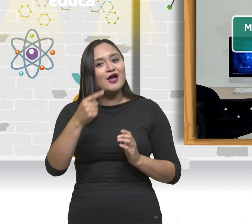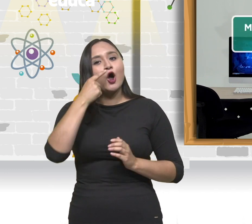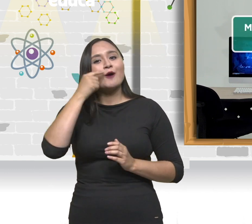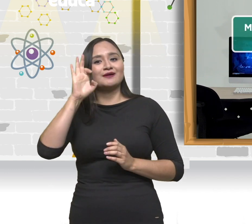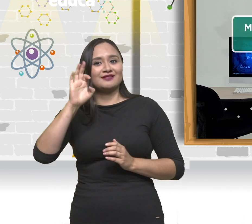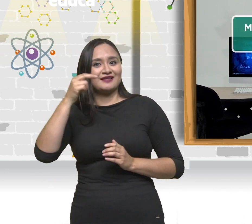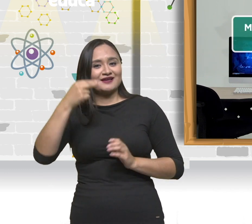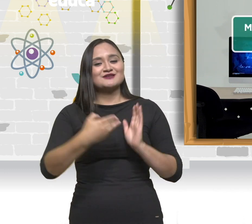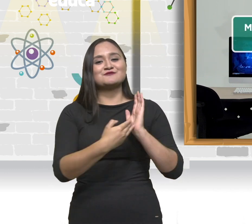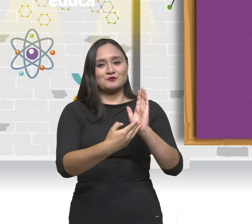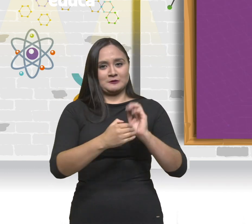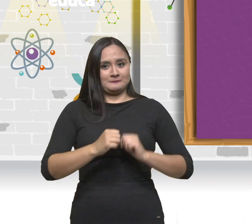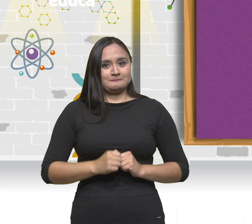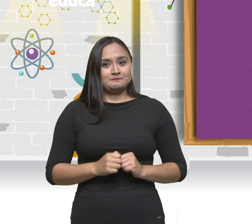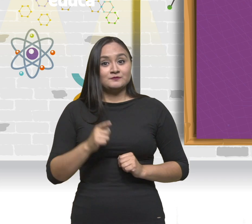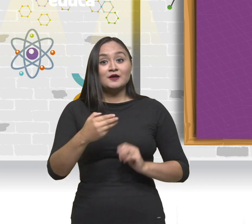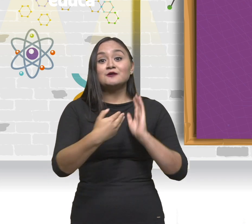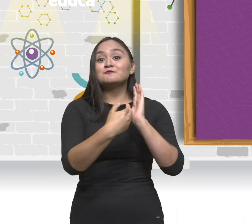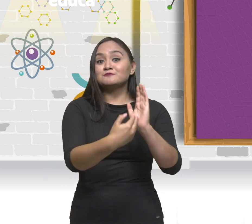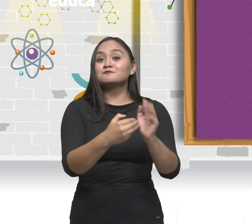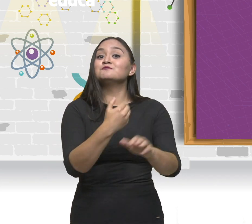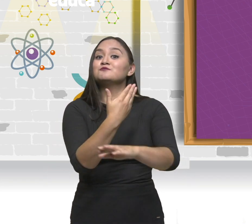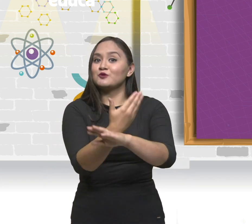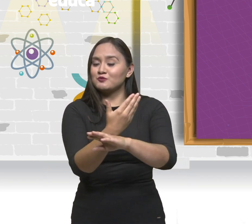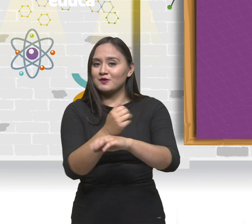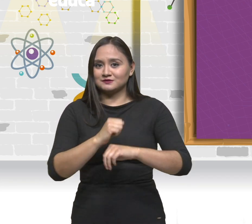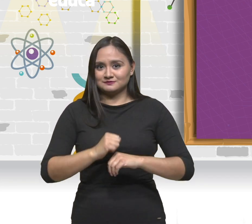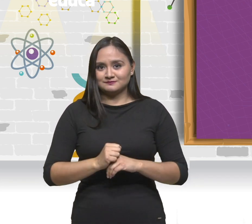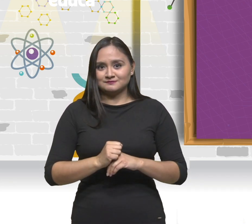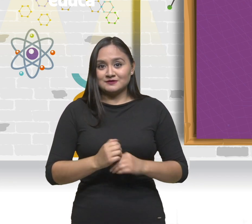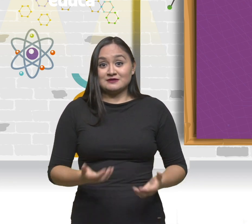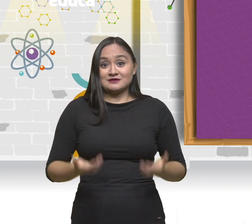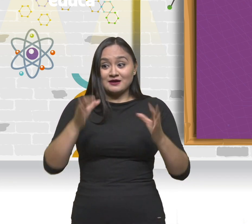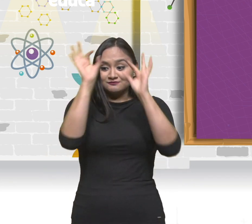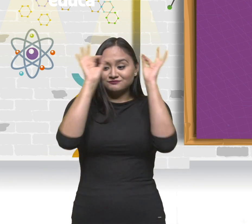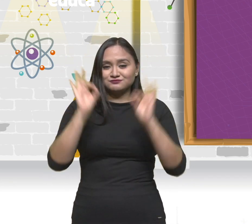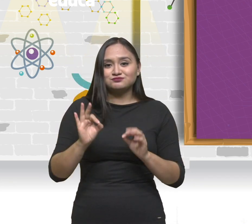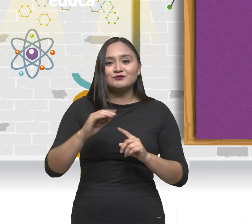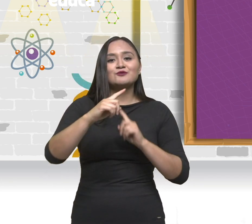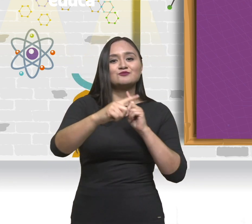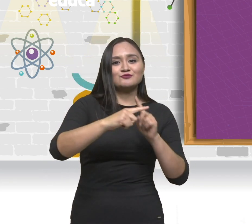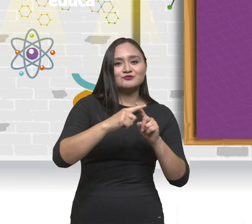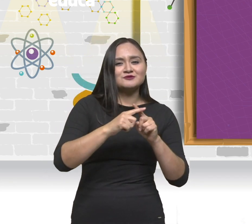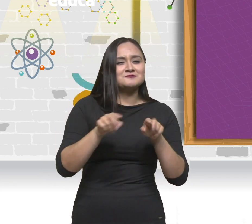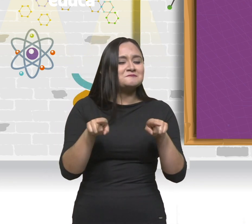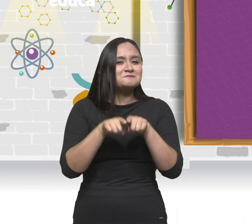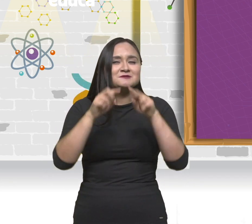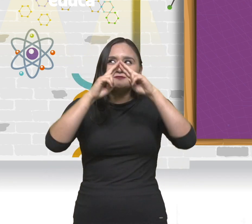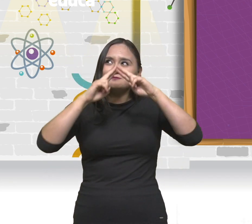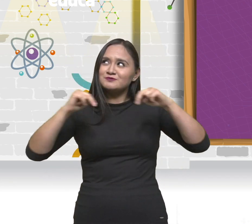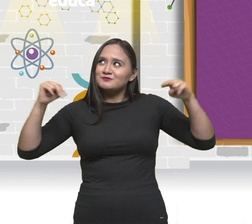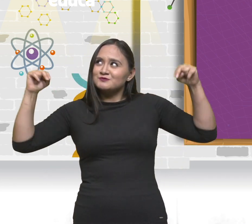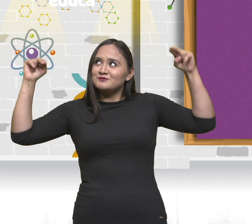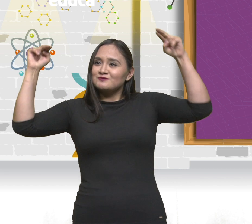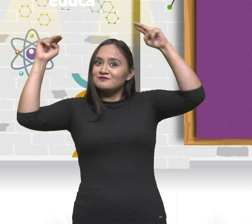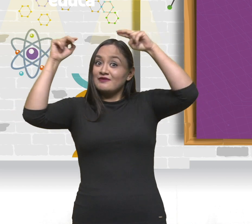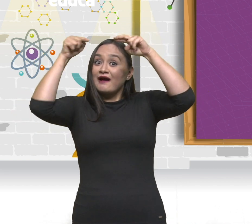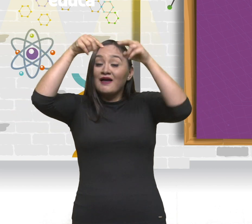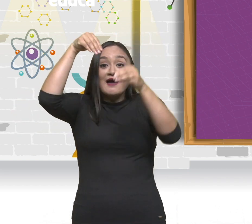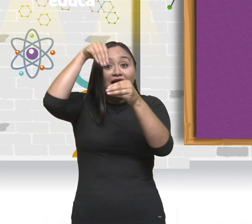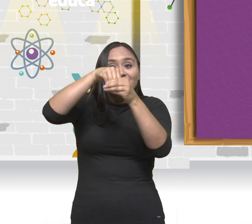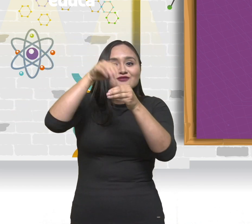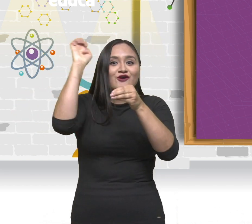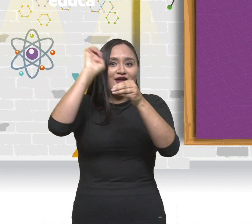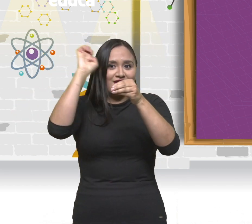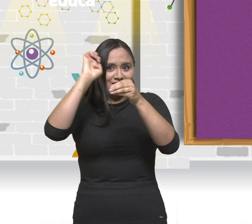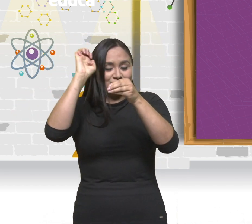Entonces, Thomson planteó su modelo. Thomson propuso que la carga positiva podía estar distribuida como una nube, dentro de la cual estaban